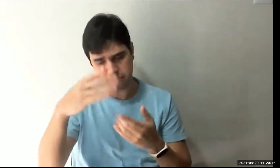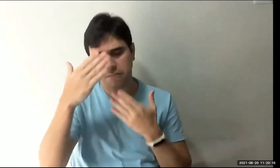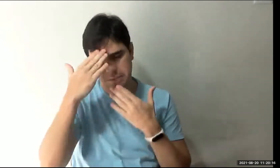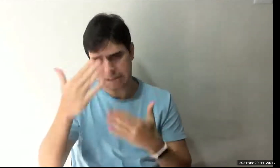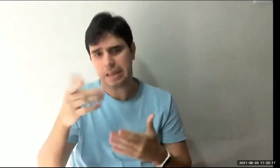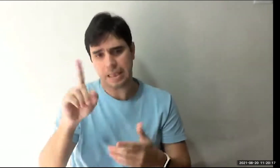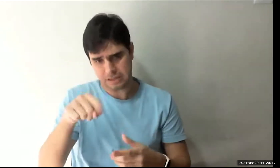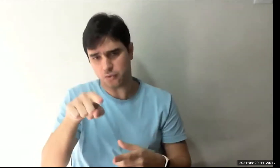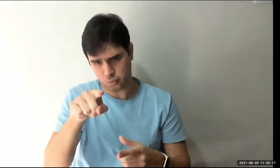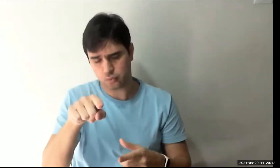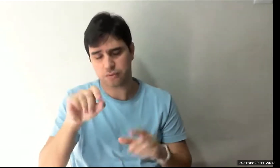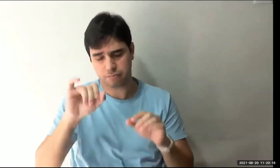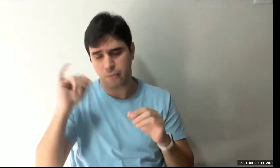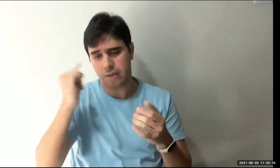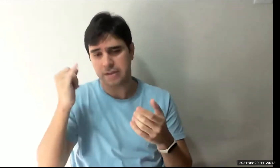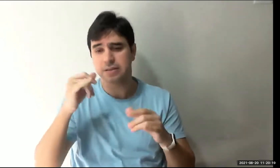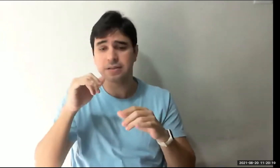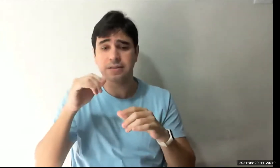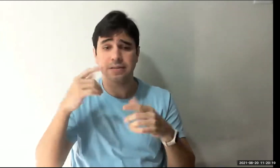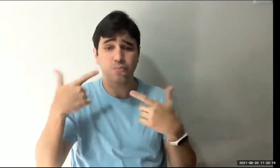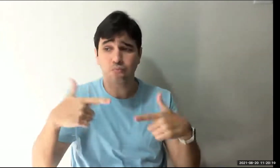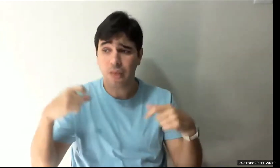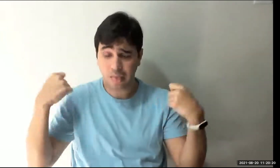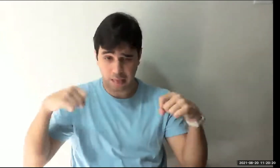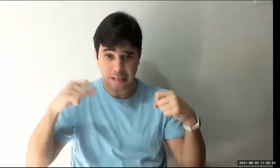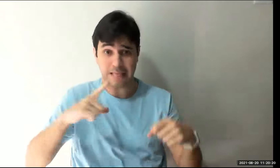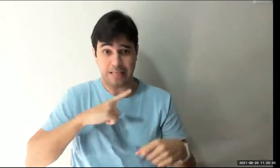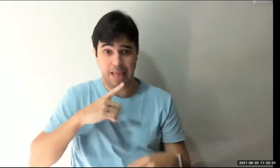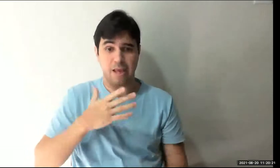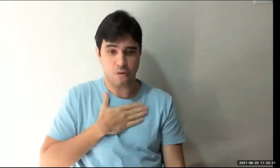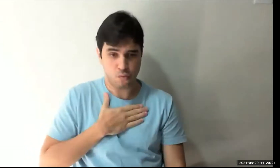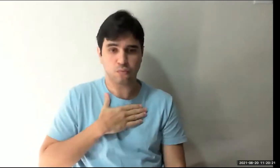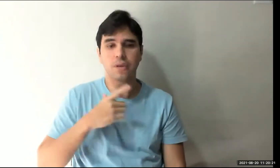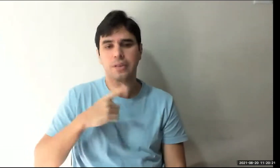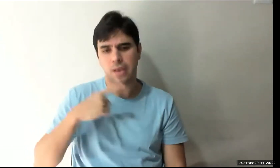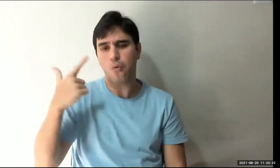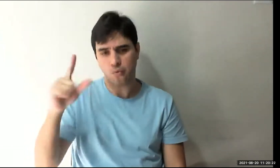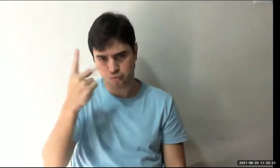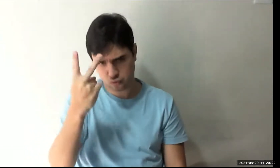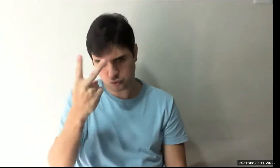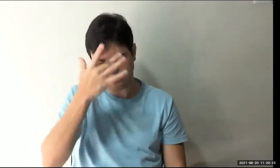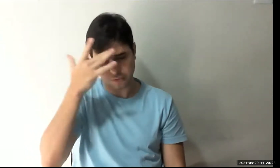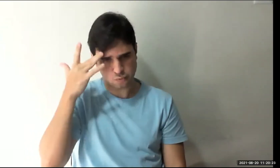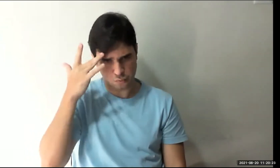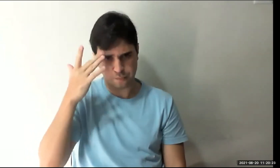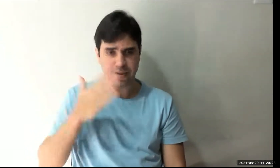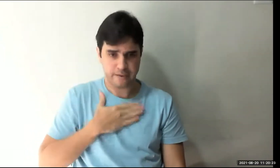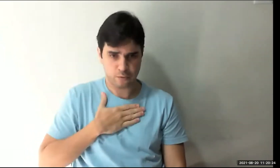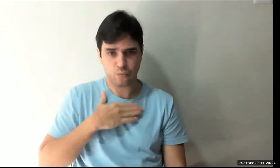Muito obrigada por me informar isso, tudo que você acabou de falar, eu acredito que seja importante. E é verdade, eu com contato